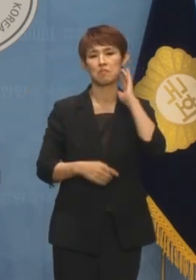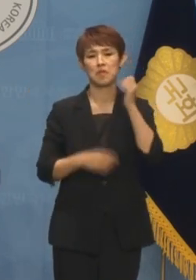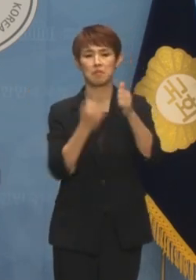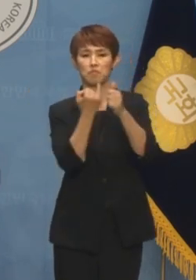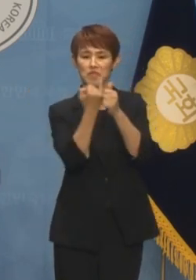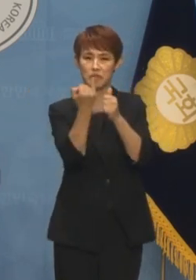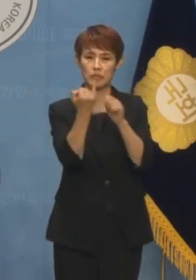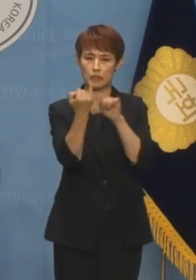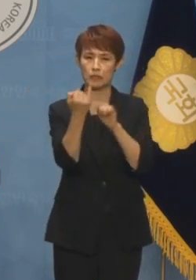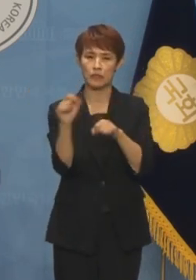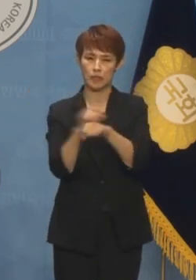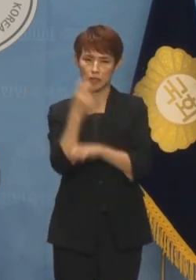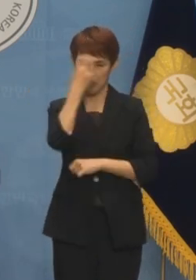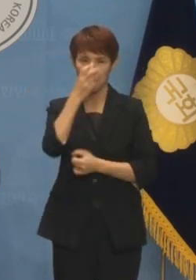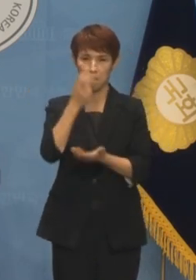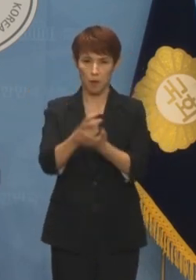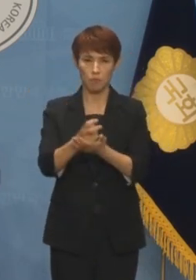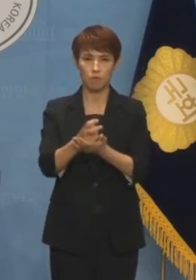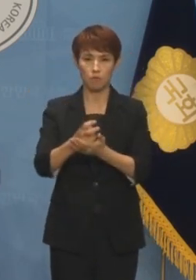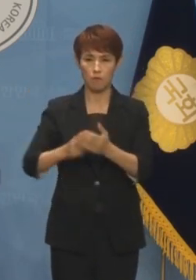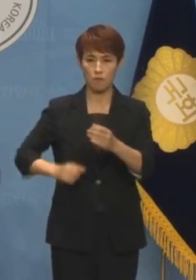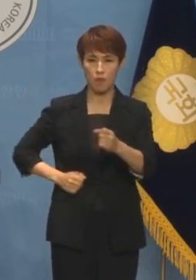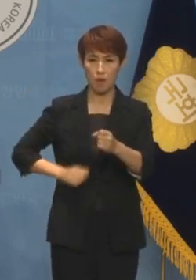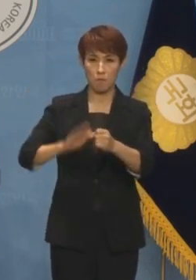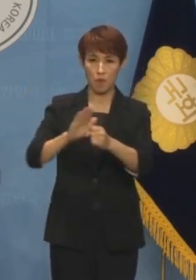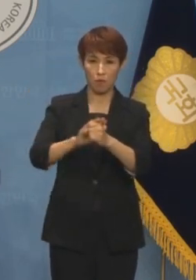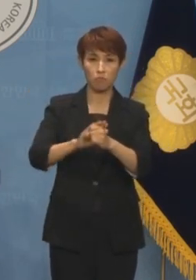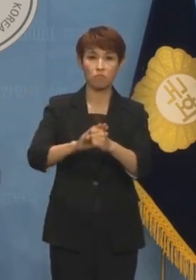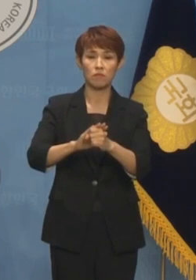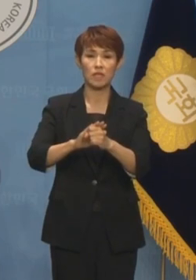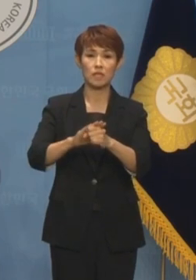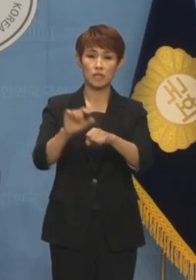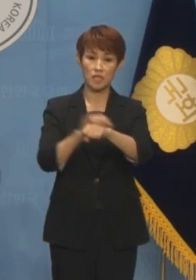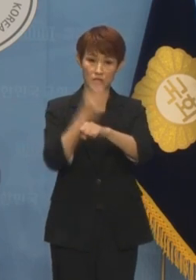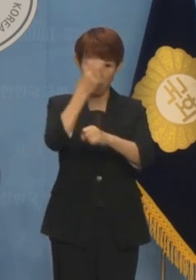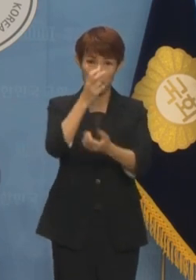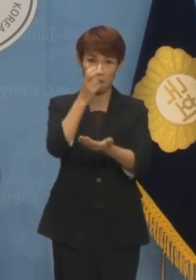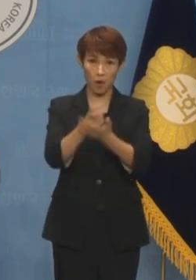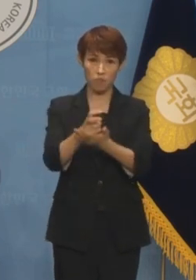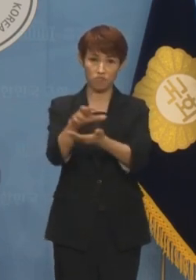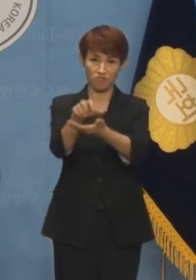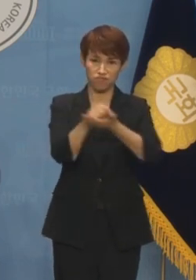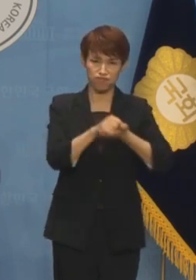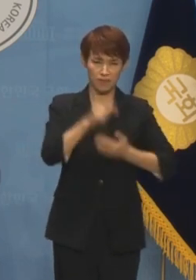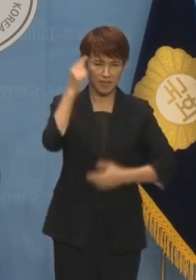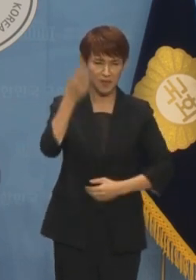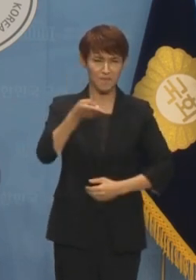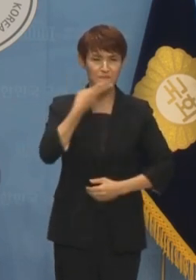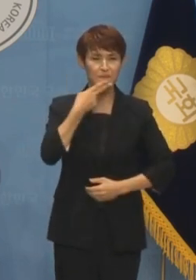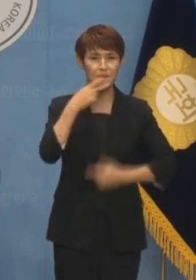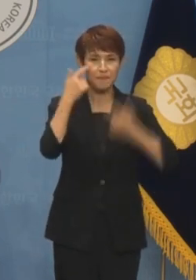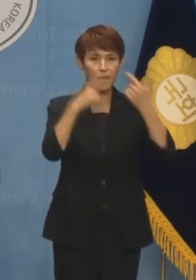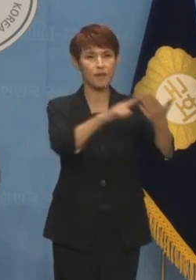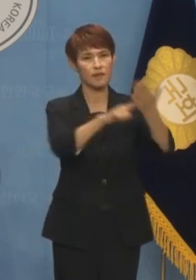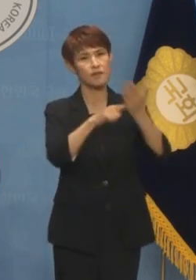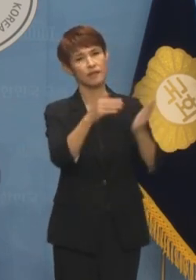특검법과 해병대원 특검법에 대해서 수용할 의지가 없음을 분명히 했습니다.